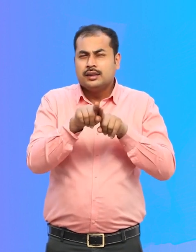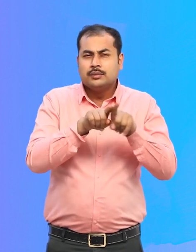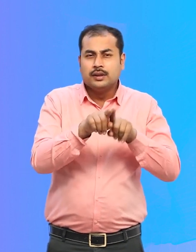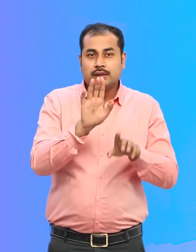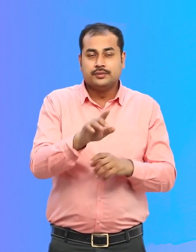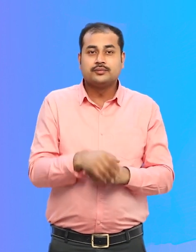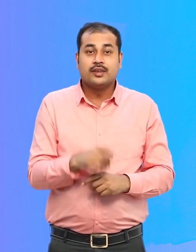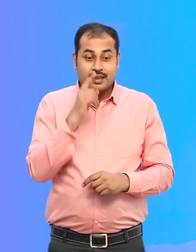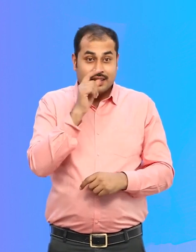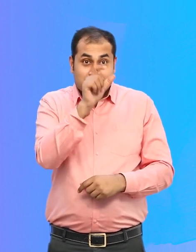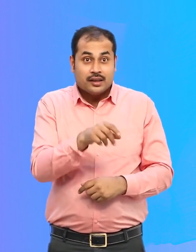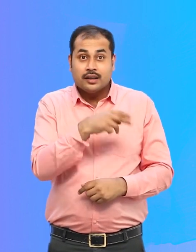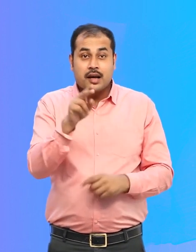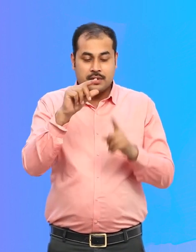हैं जैसे कि प्रिया